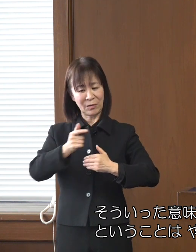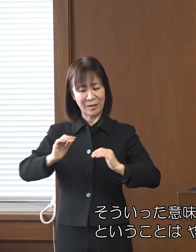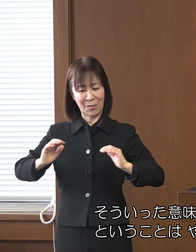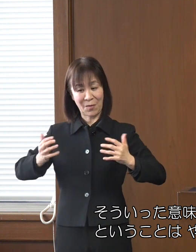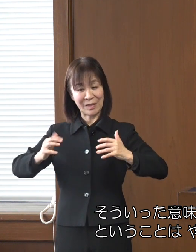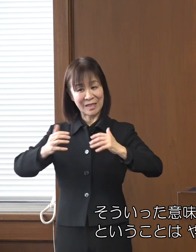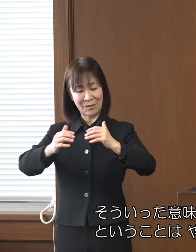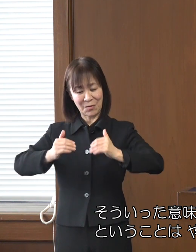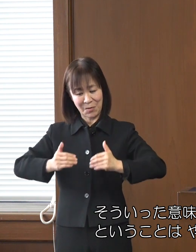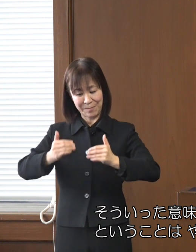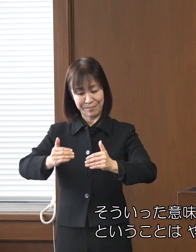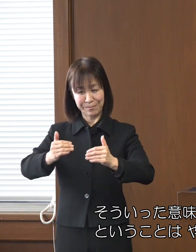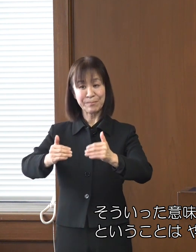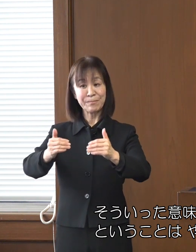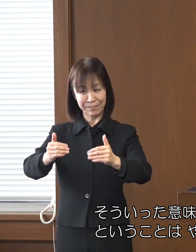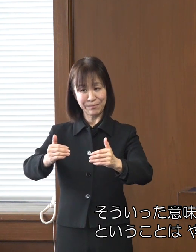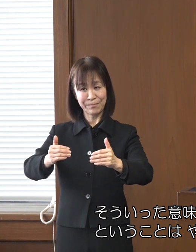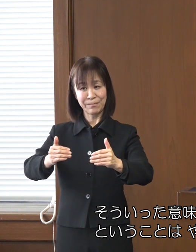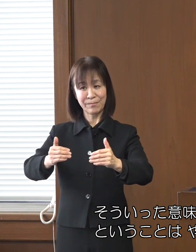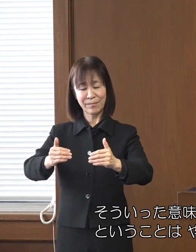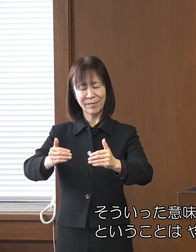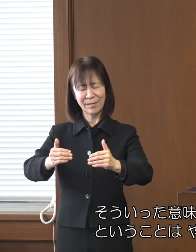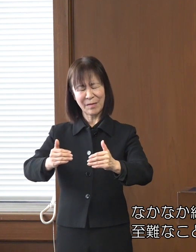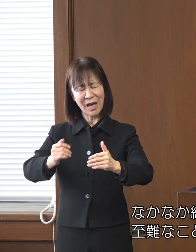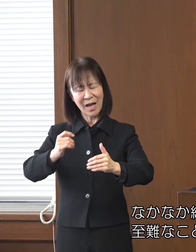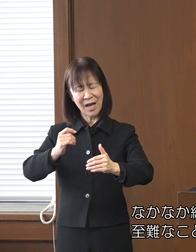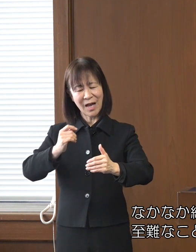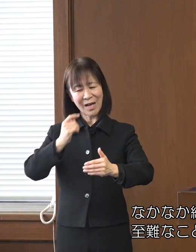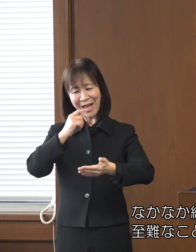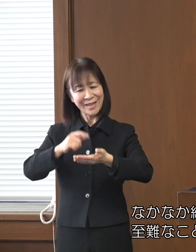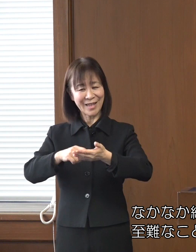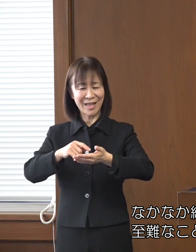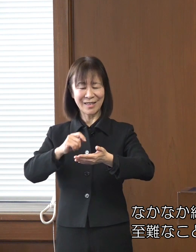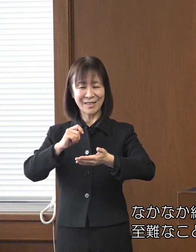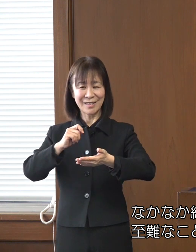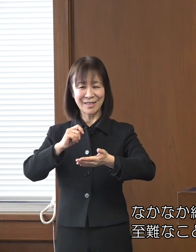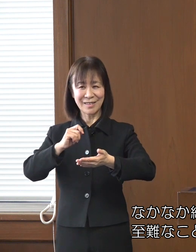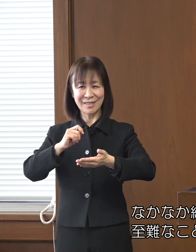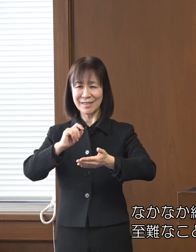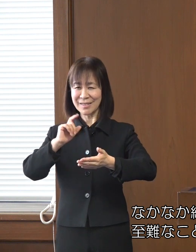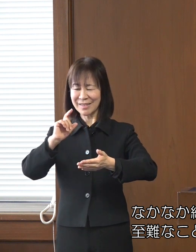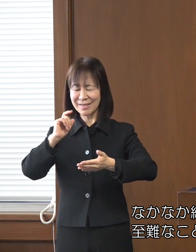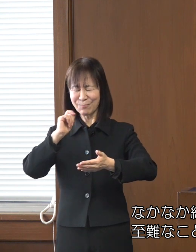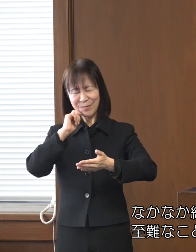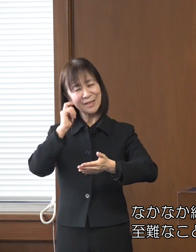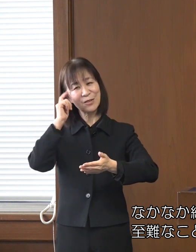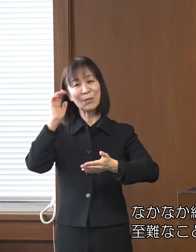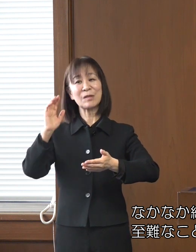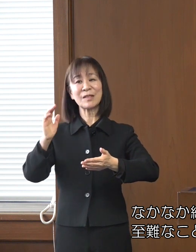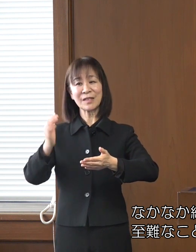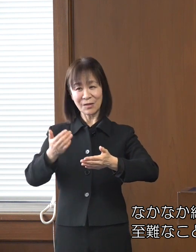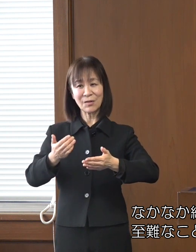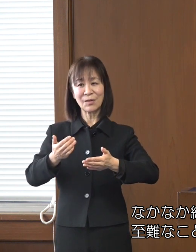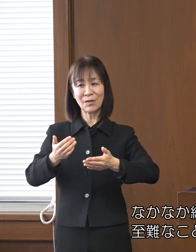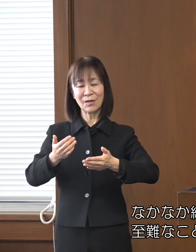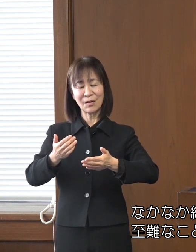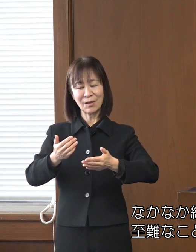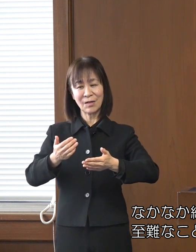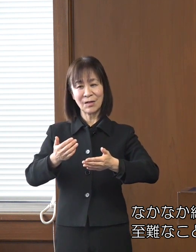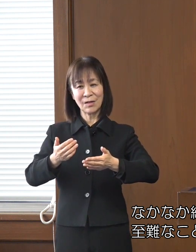進めていくっていうことをやぶさかではないんだけれども、なかなか結論を得るというのは、至難